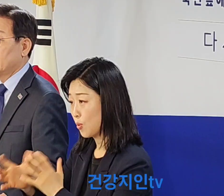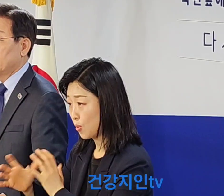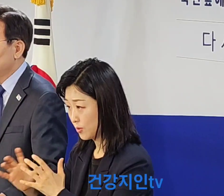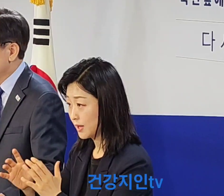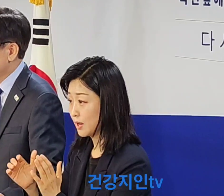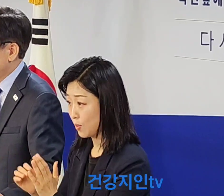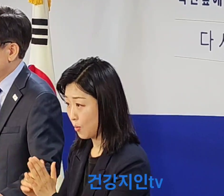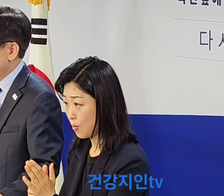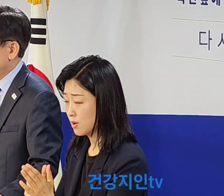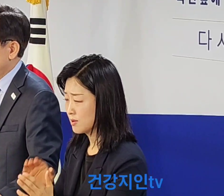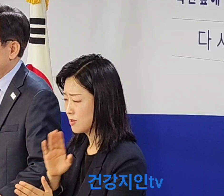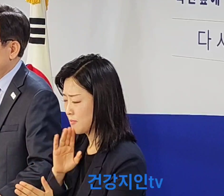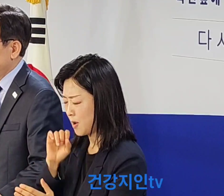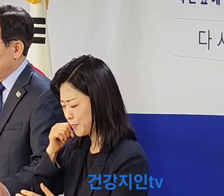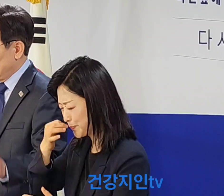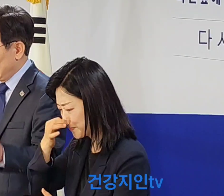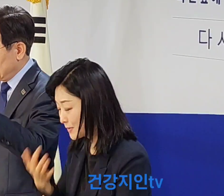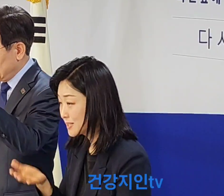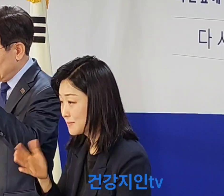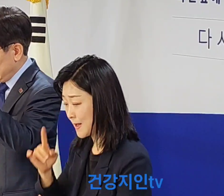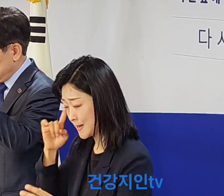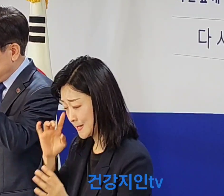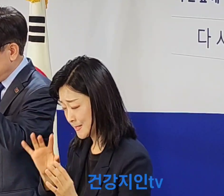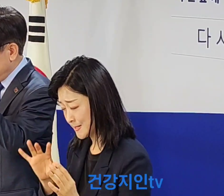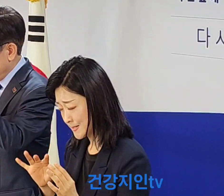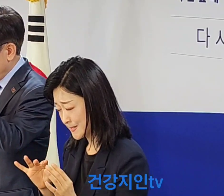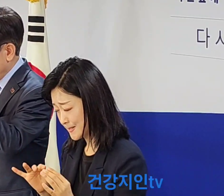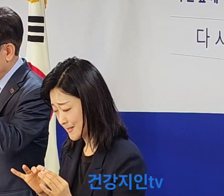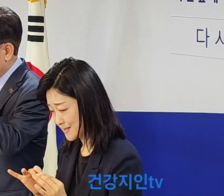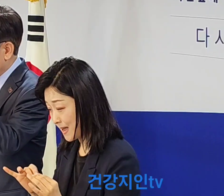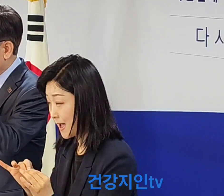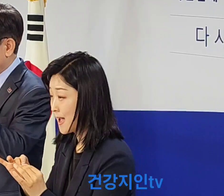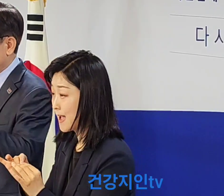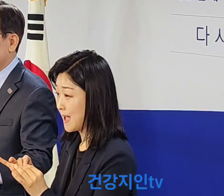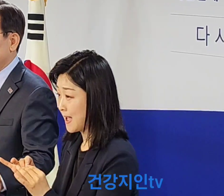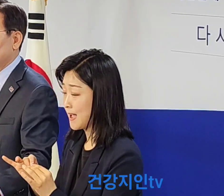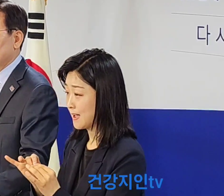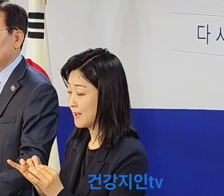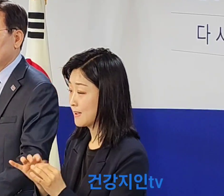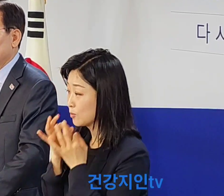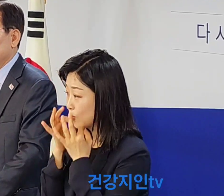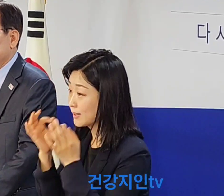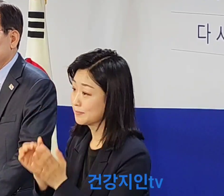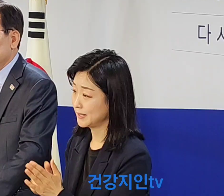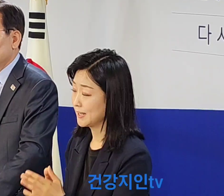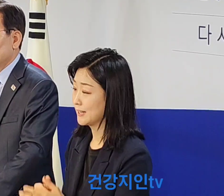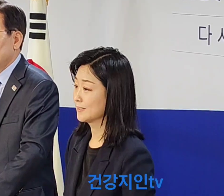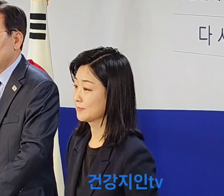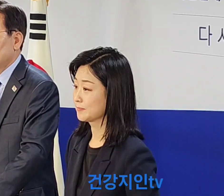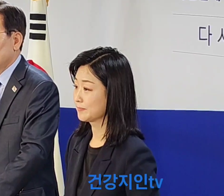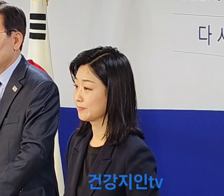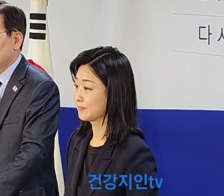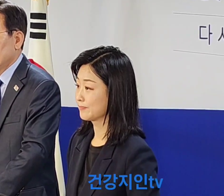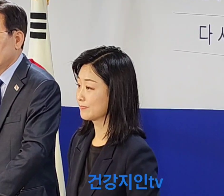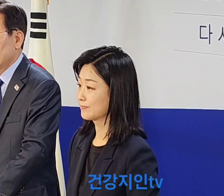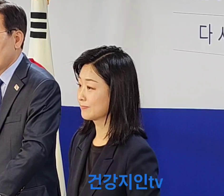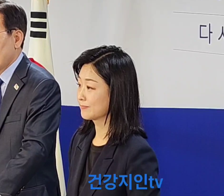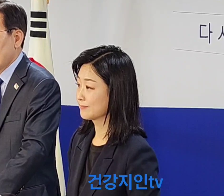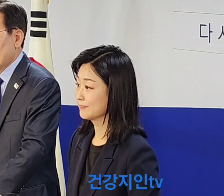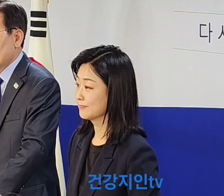통해서 어렵게 의견을 접근을 보았습니다. 그리고 그에